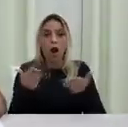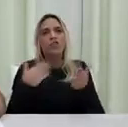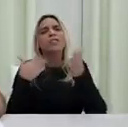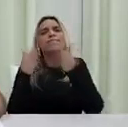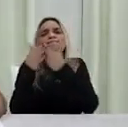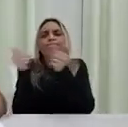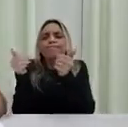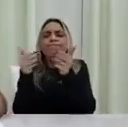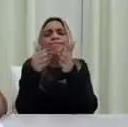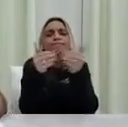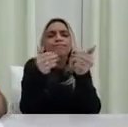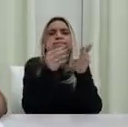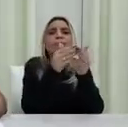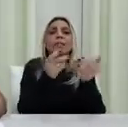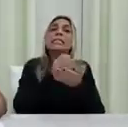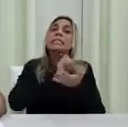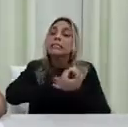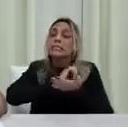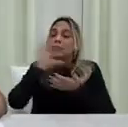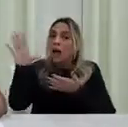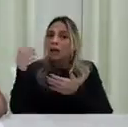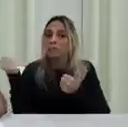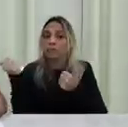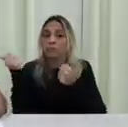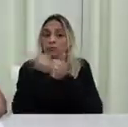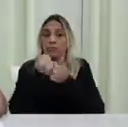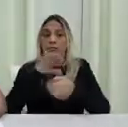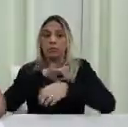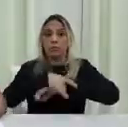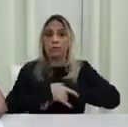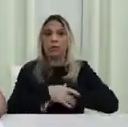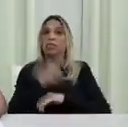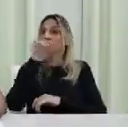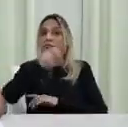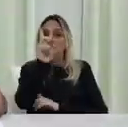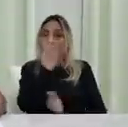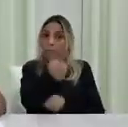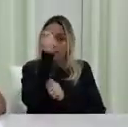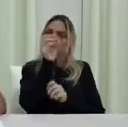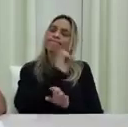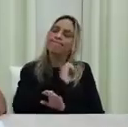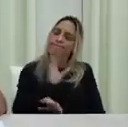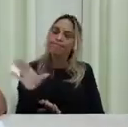agora que saiam do seguro-defesa quem porventura, né, não é pescador.